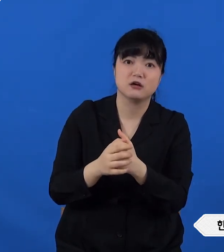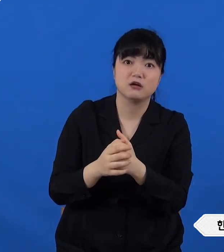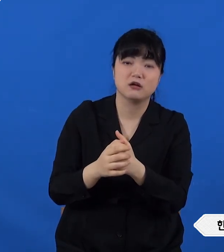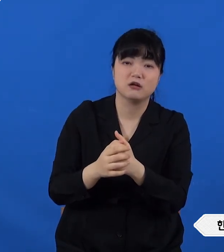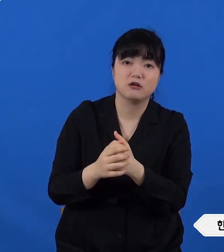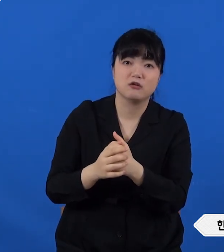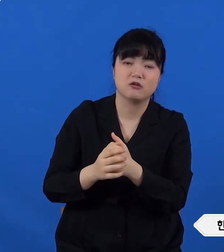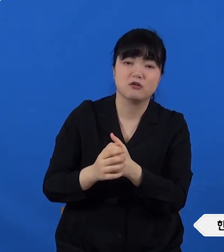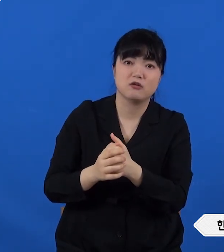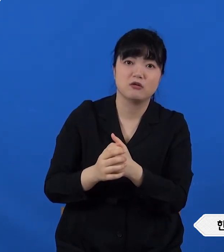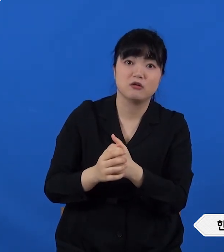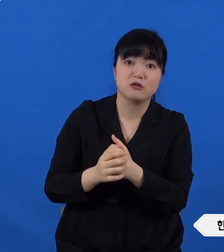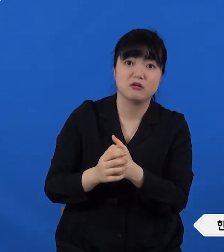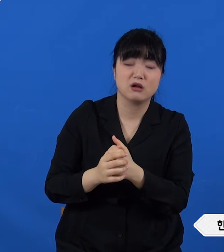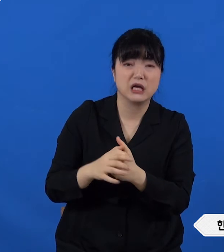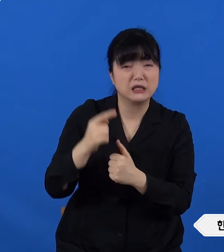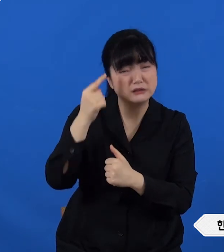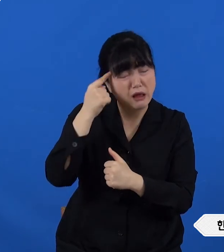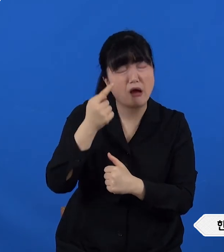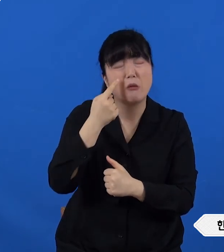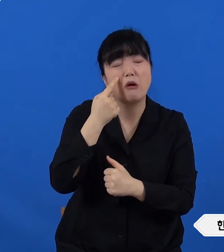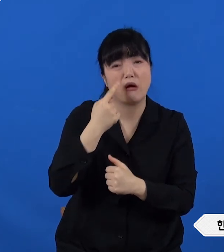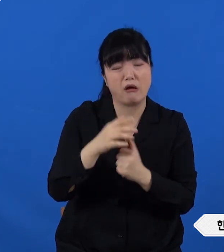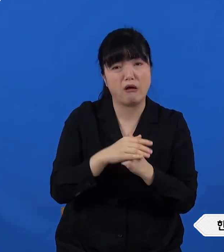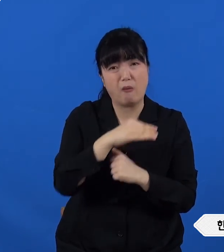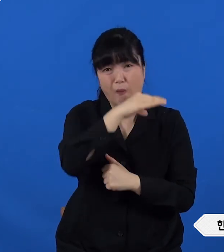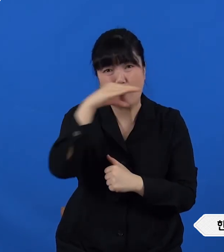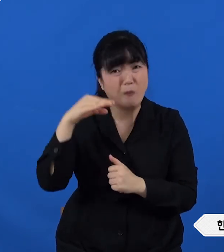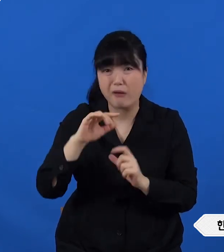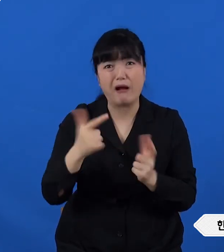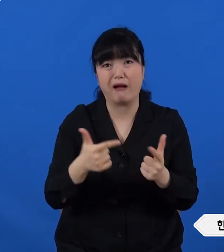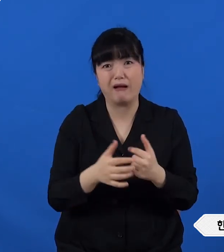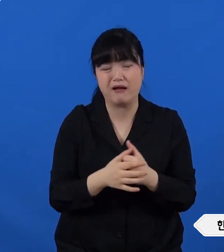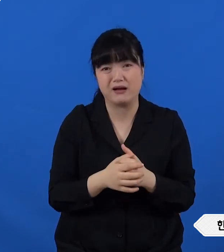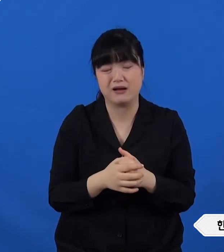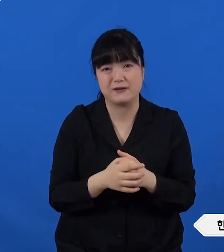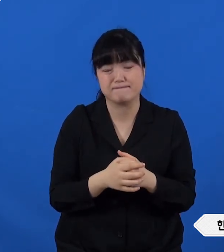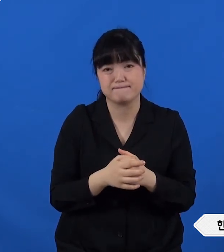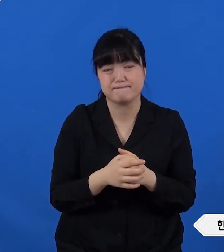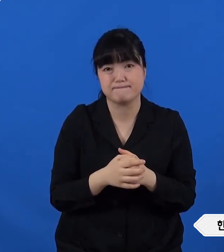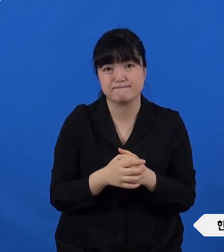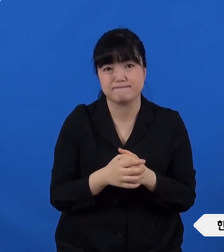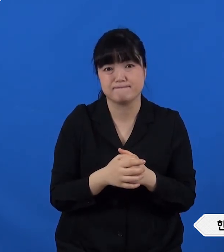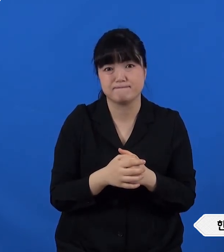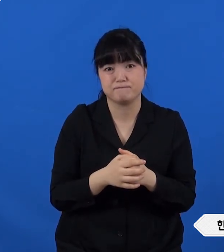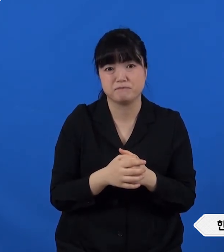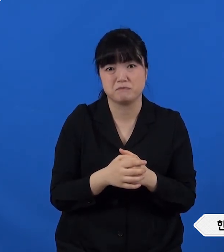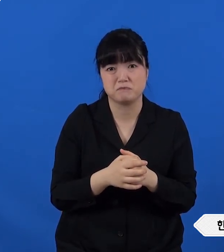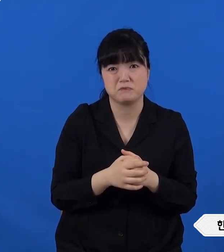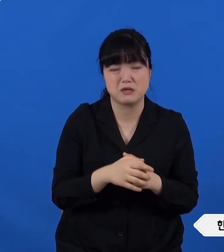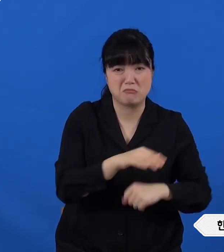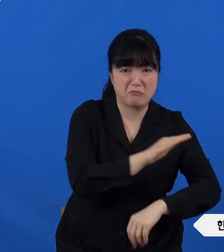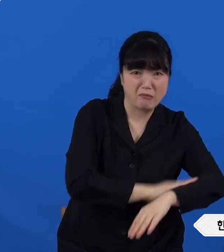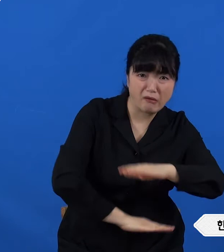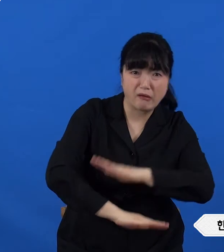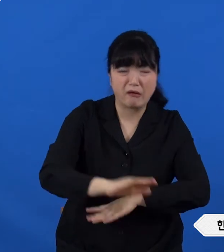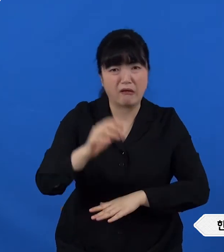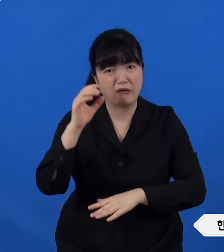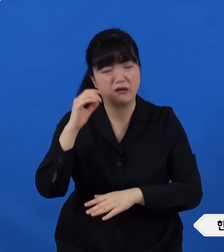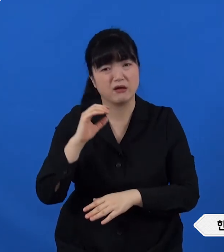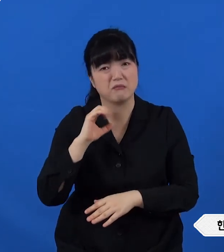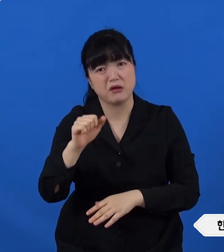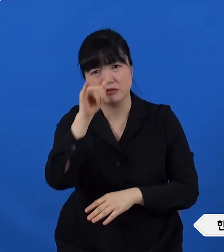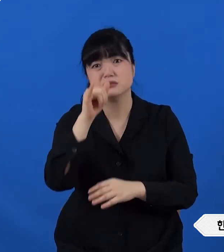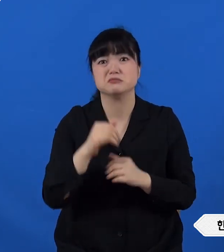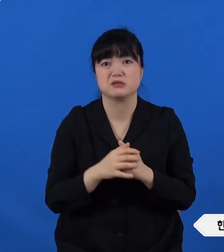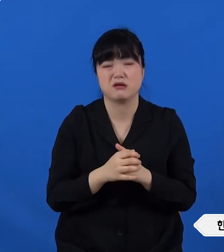그건 상식적으로 생각해도 바른 태도가 아니지요. 진영 논리에 빠져 있습니다. 그